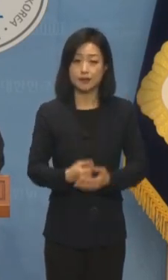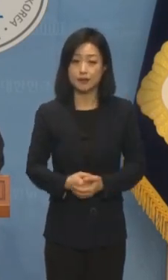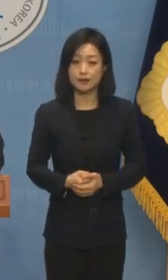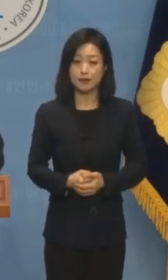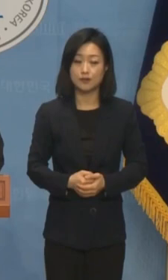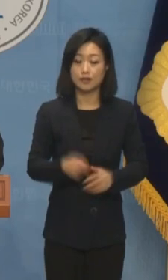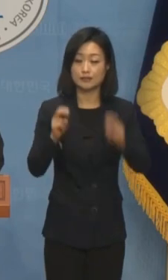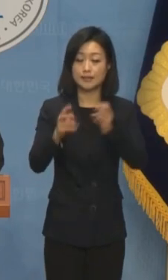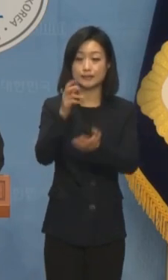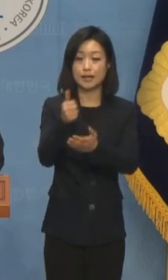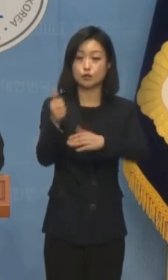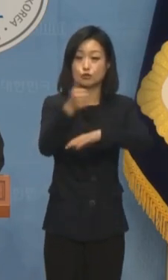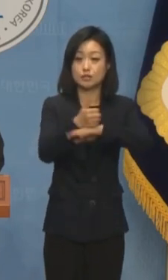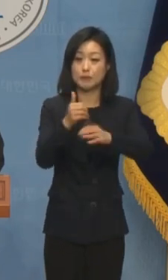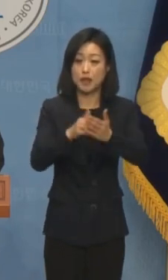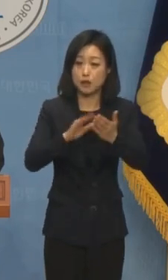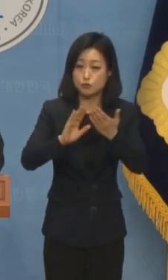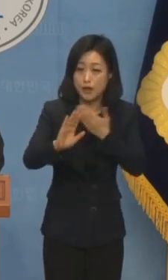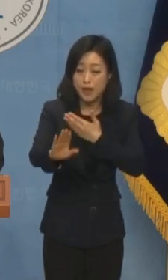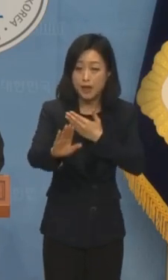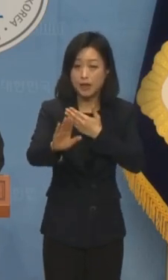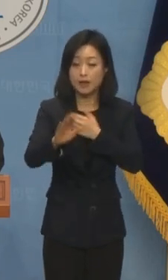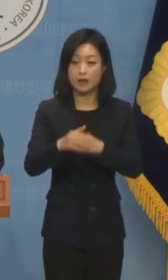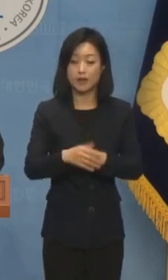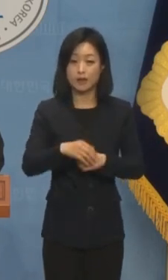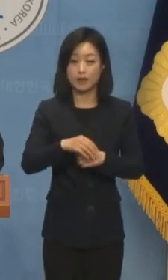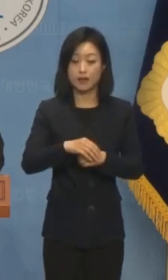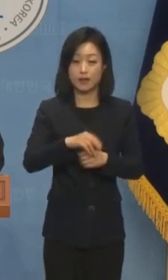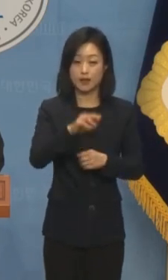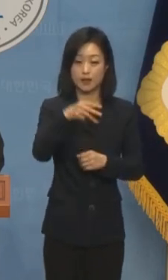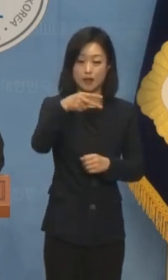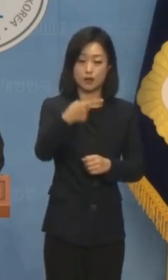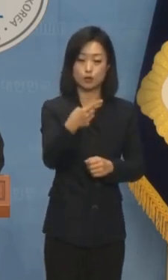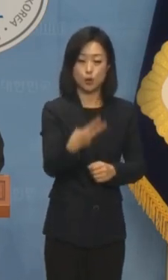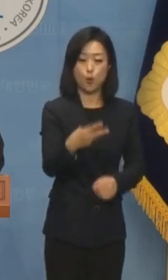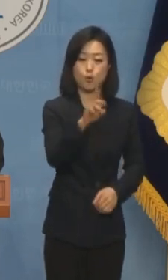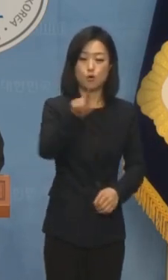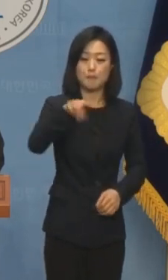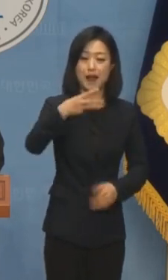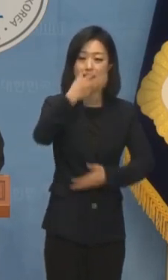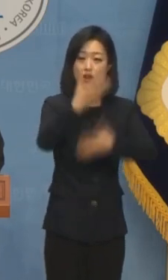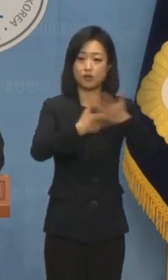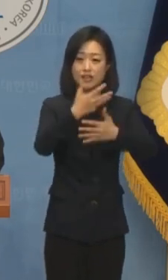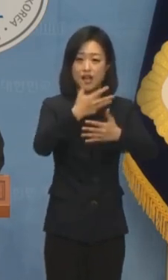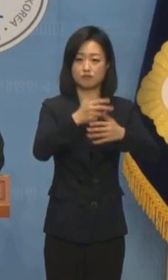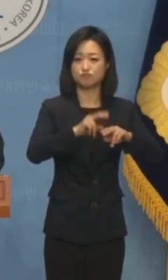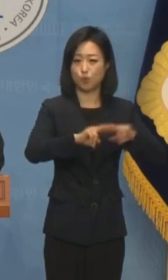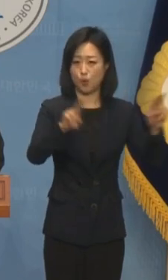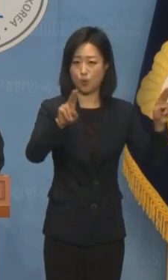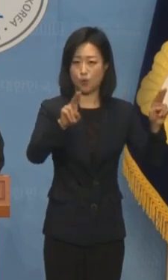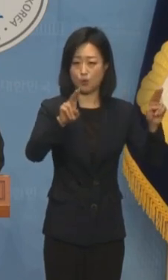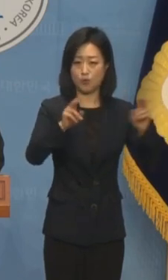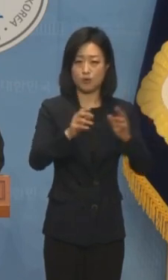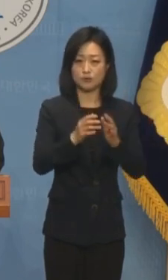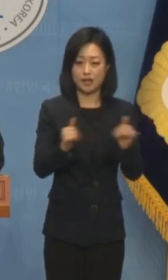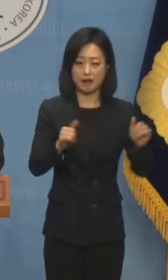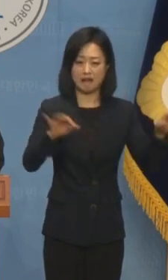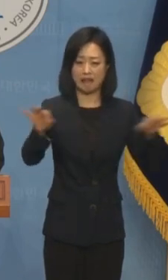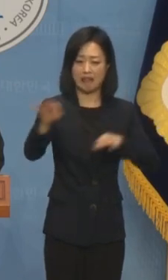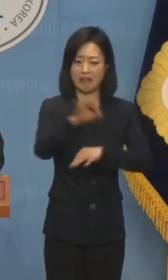김백 사장의 취임 이후 잘 나가던 돌발 영상이 불방되었고 일방적인 인사